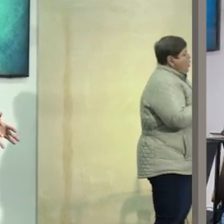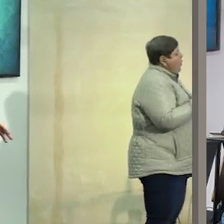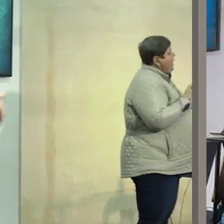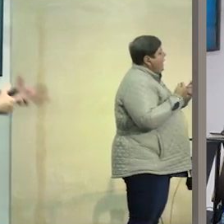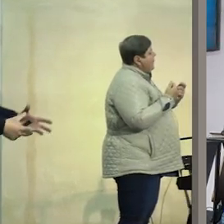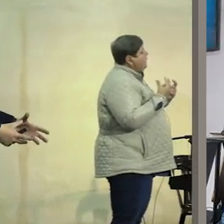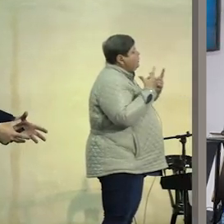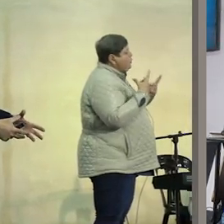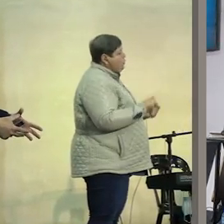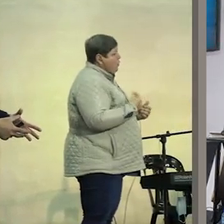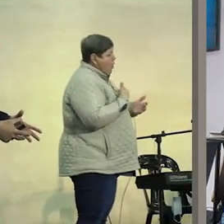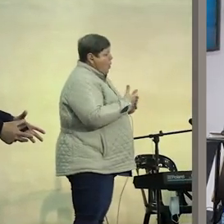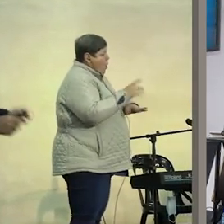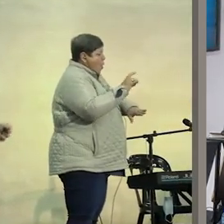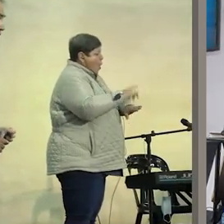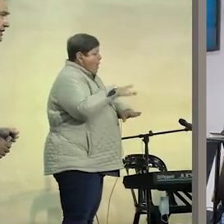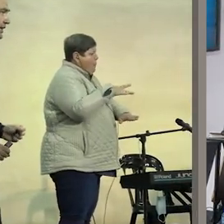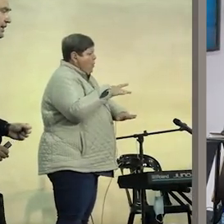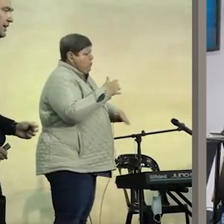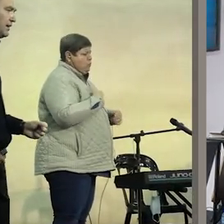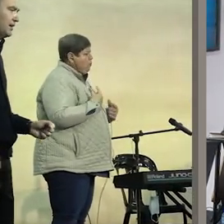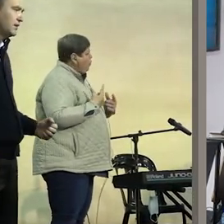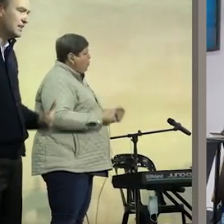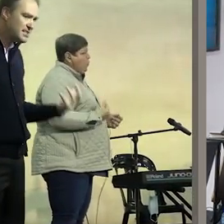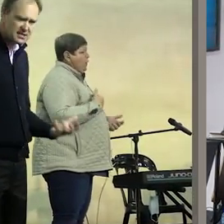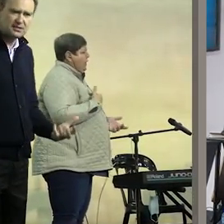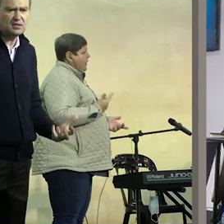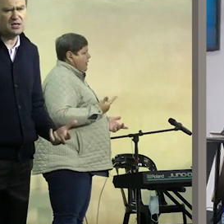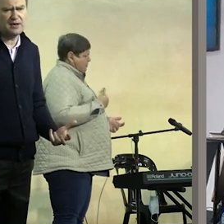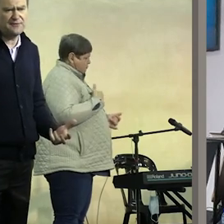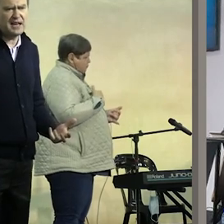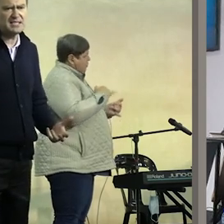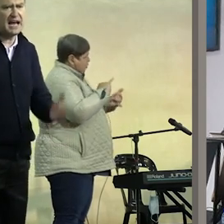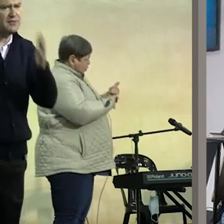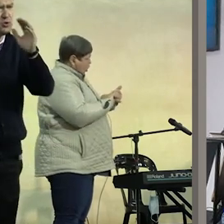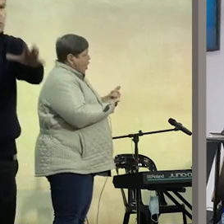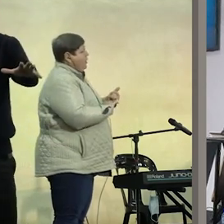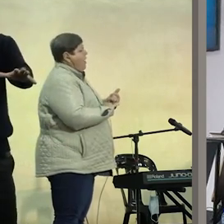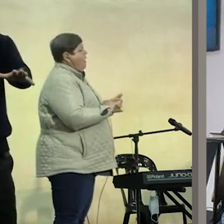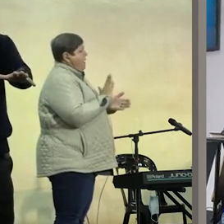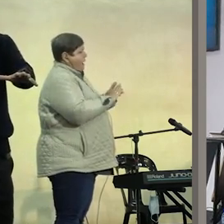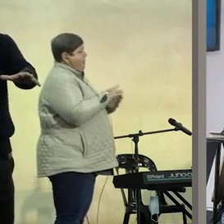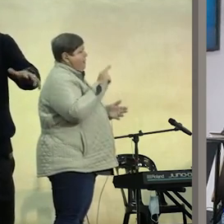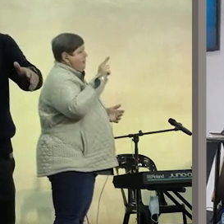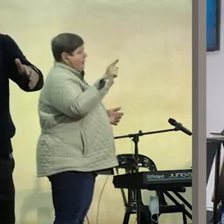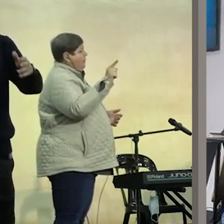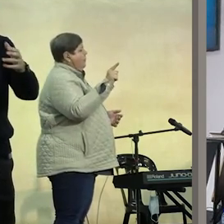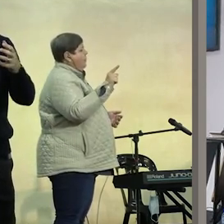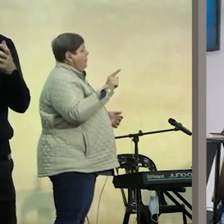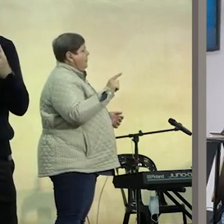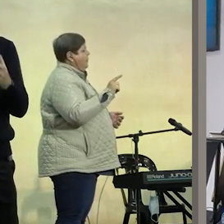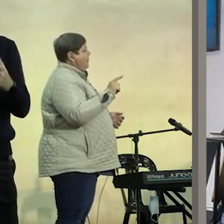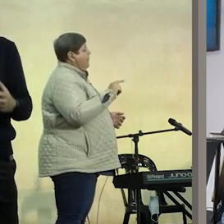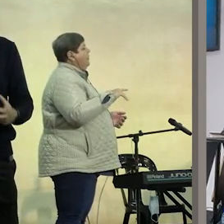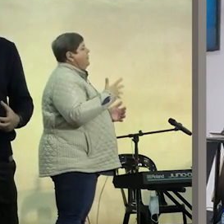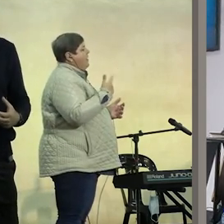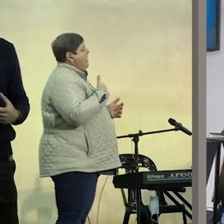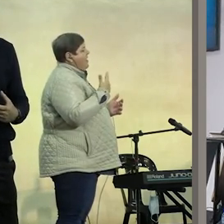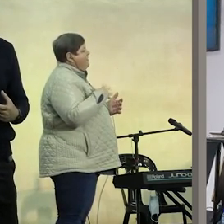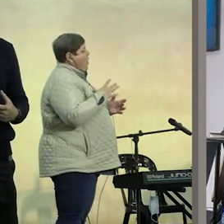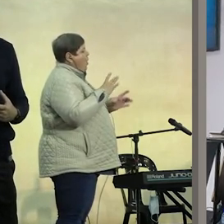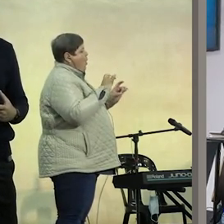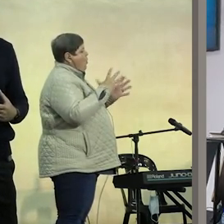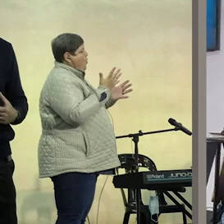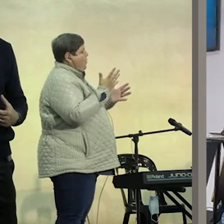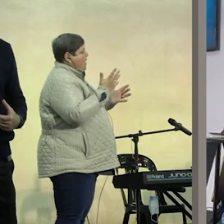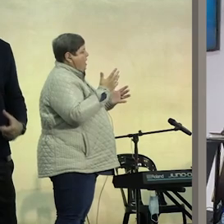deelgeneem het aan die oplossing en ek doen dit nie, dan is ek skuldig aan daai vers, en ek wil nie onnodige las op jou sit nie, maar ek wil hê daar moet 'n dringendheid in